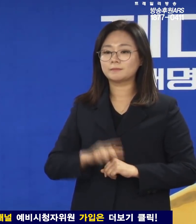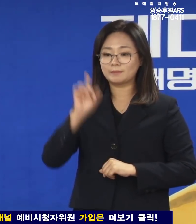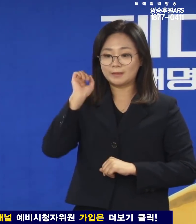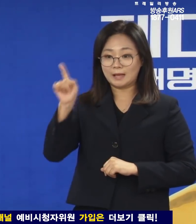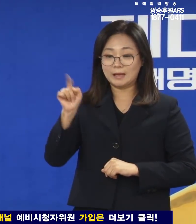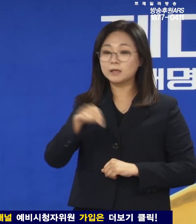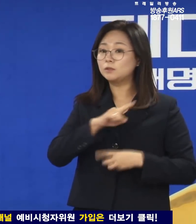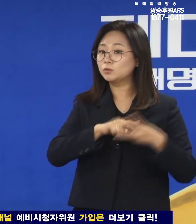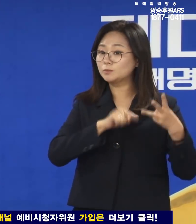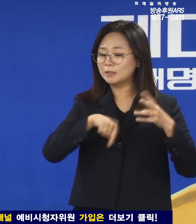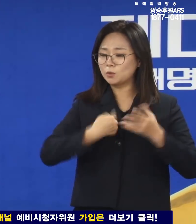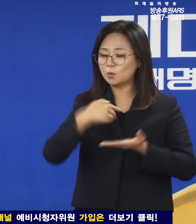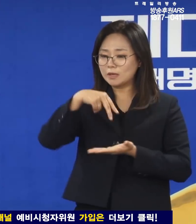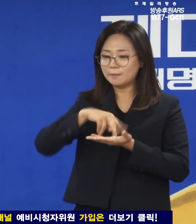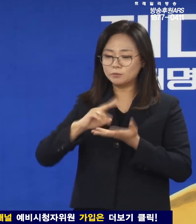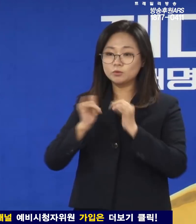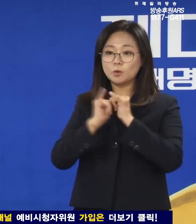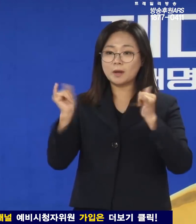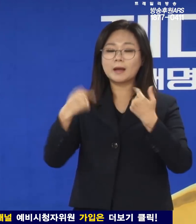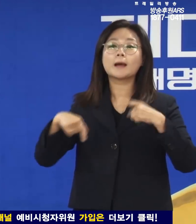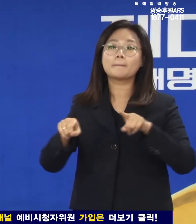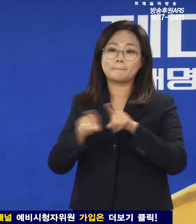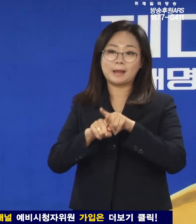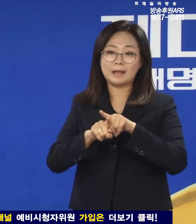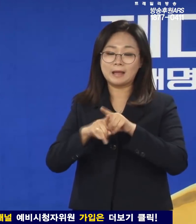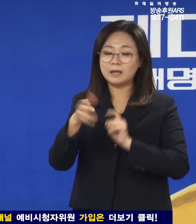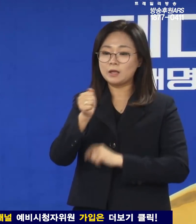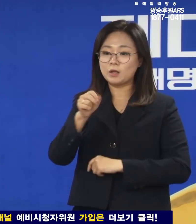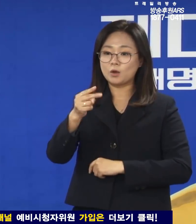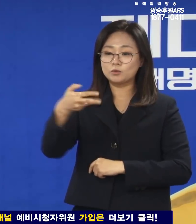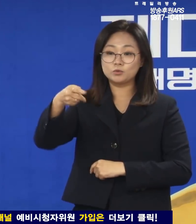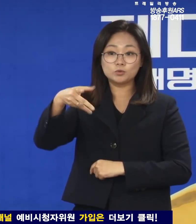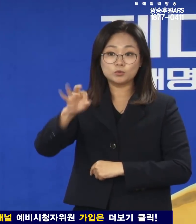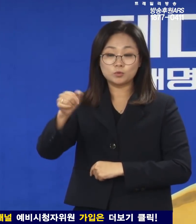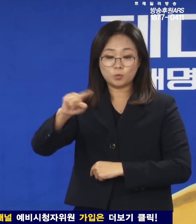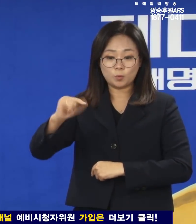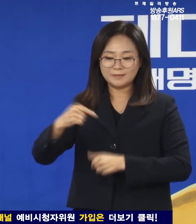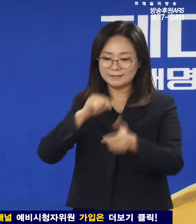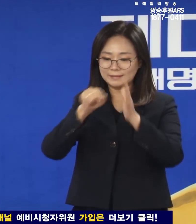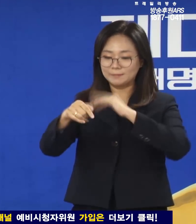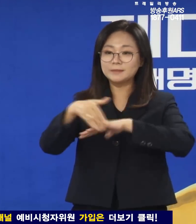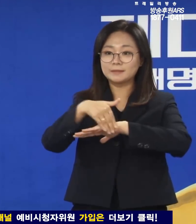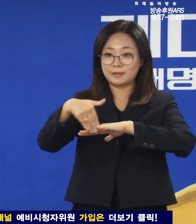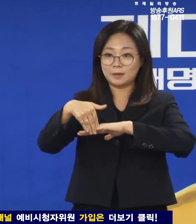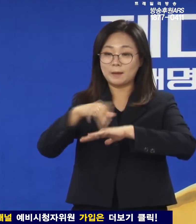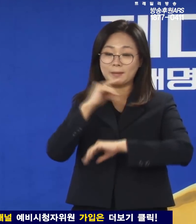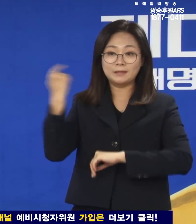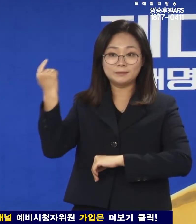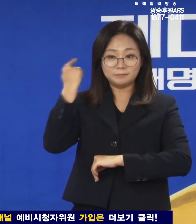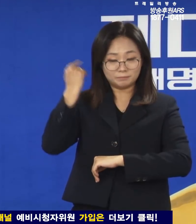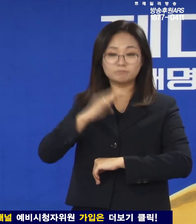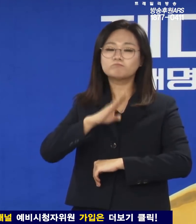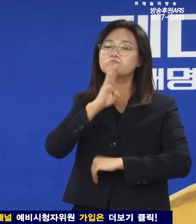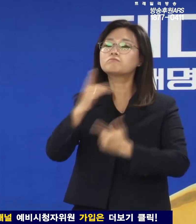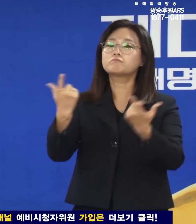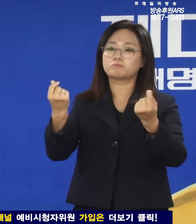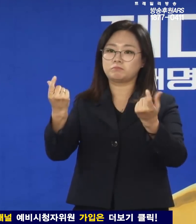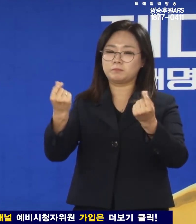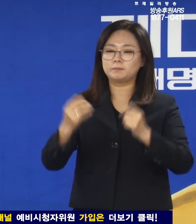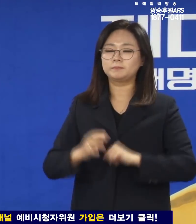내일 윤 후보는 독립운동가 후손과 함께 현충원을 참배할 예정이라고 합니다. 당연한